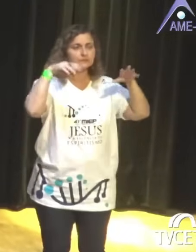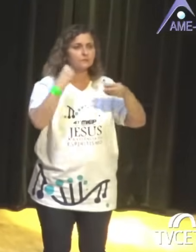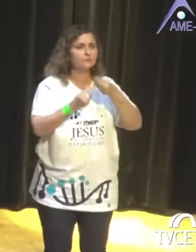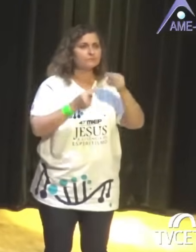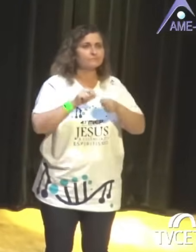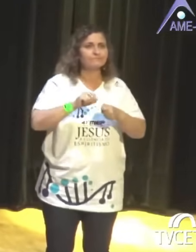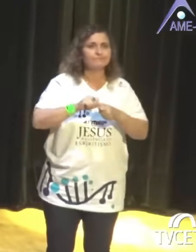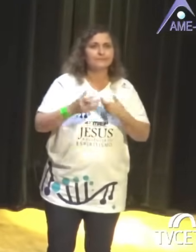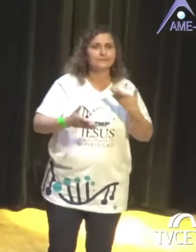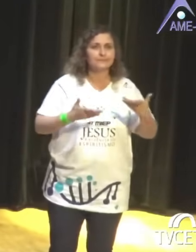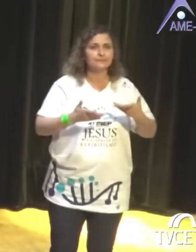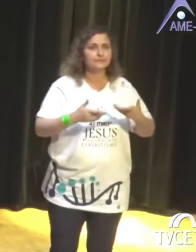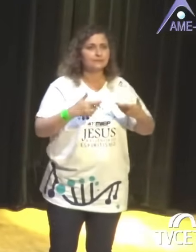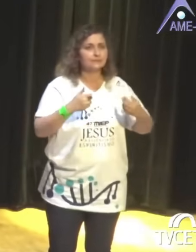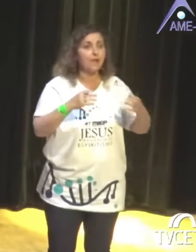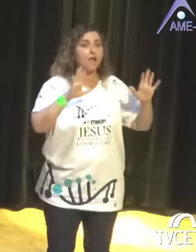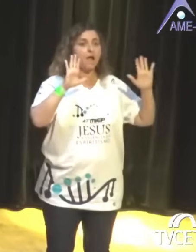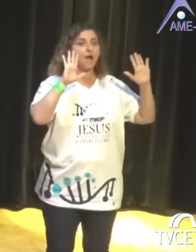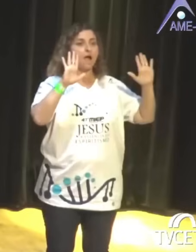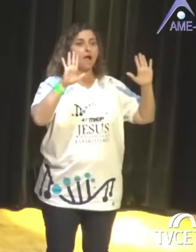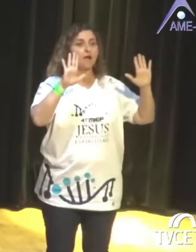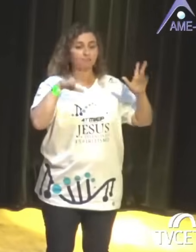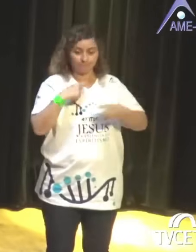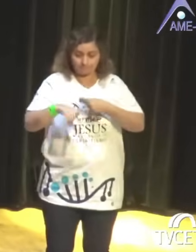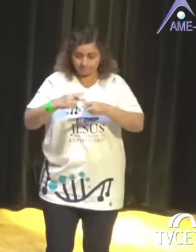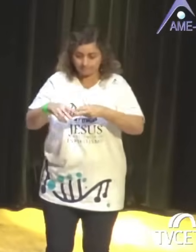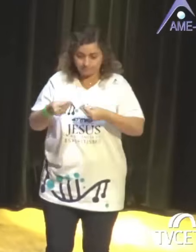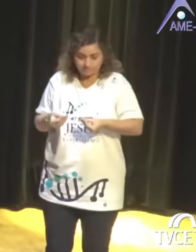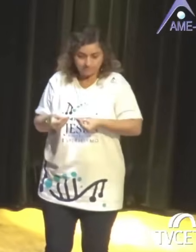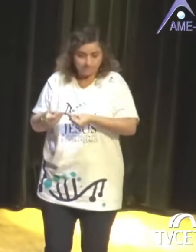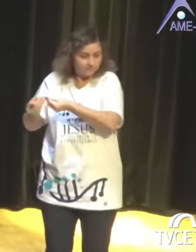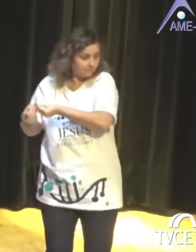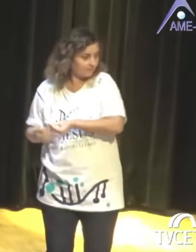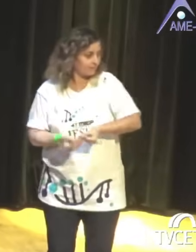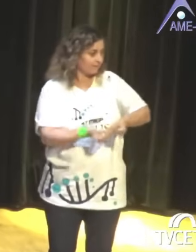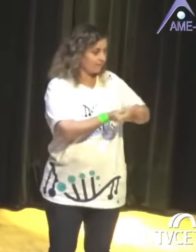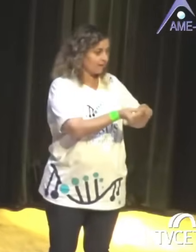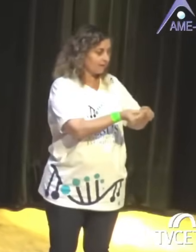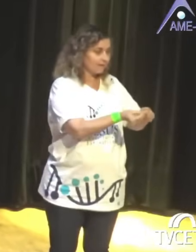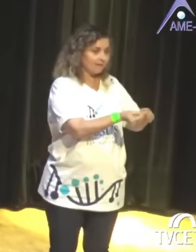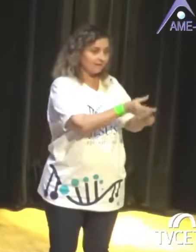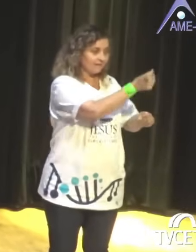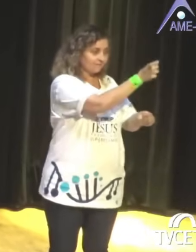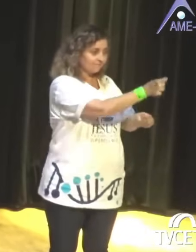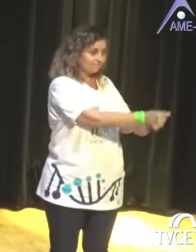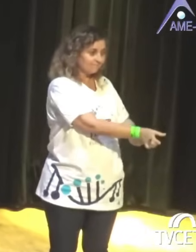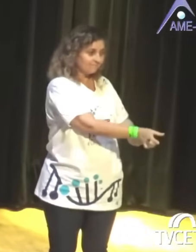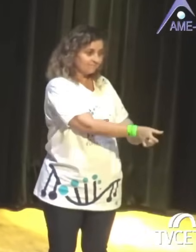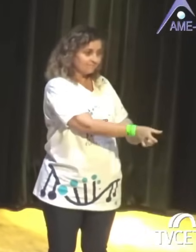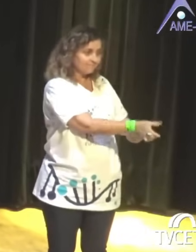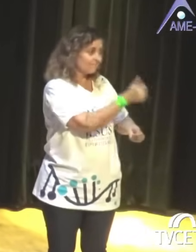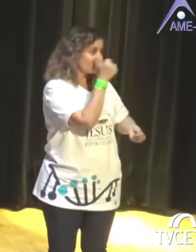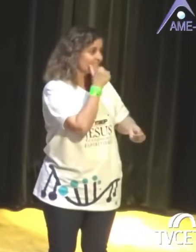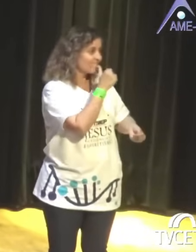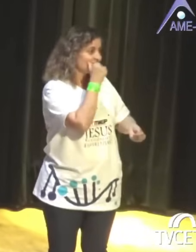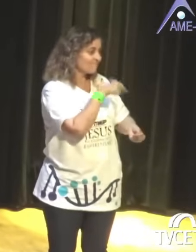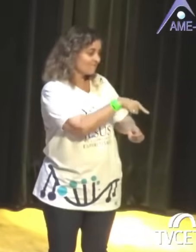precisa chover Então vamos levar algum presente pra Deusa da